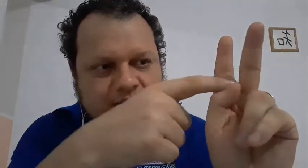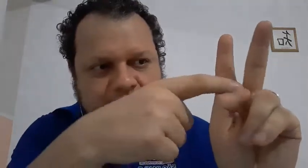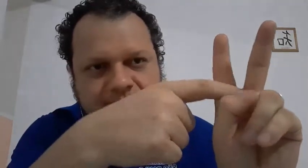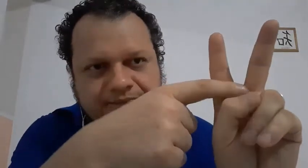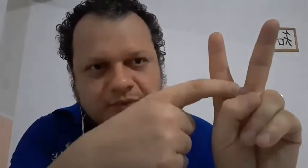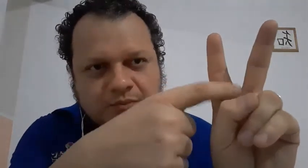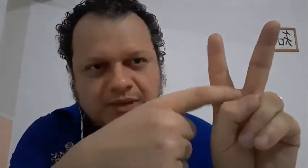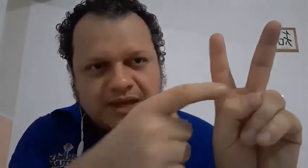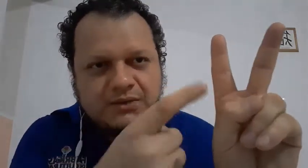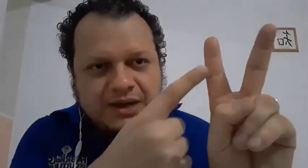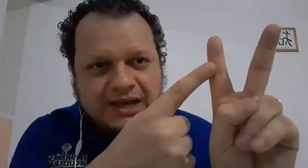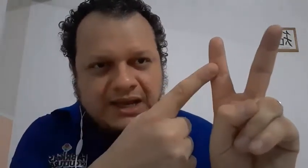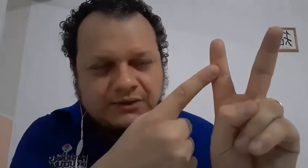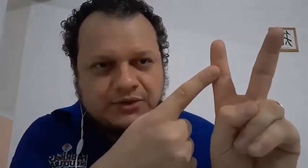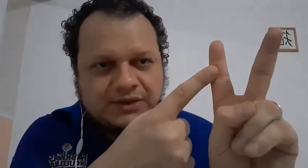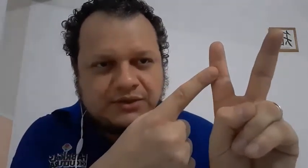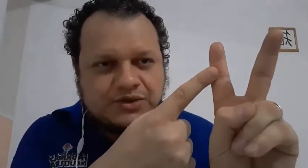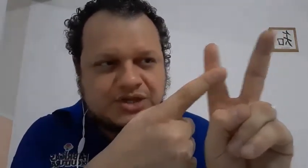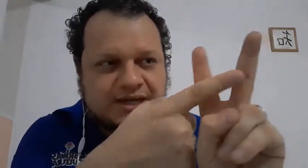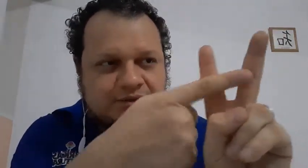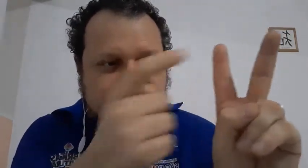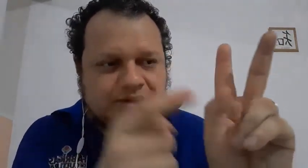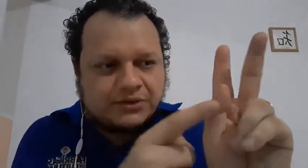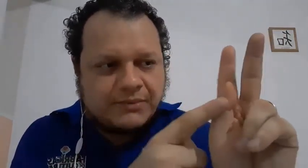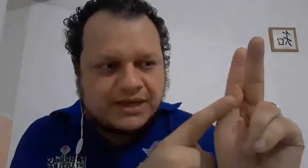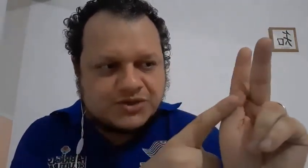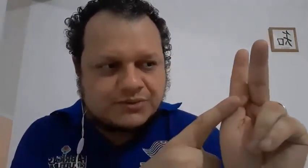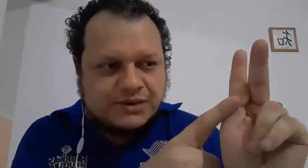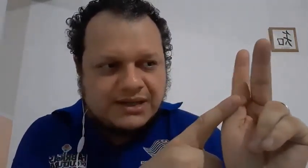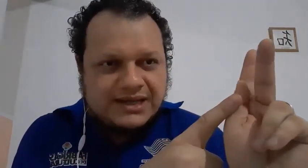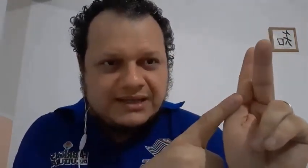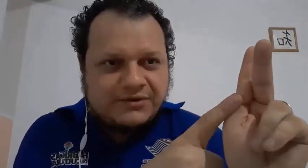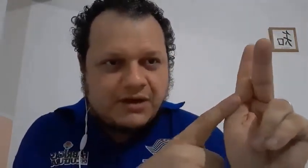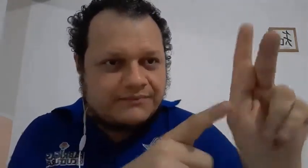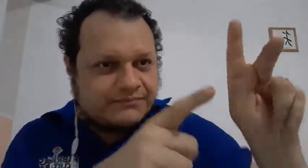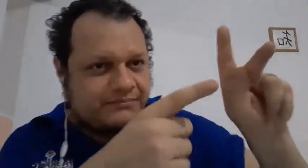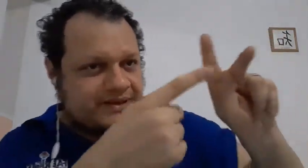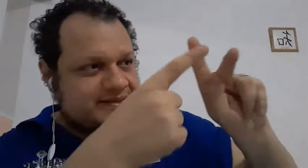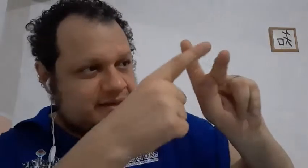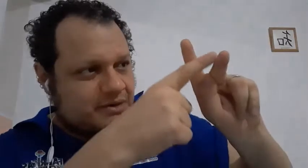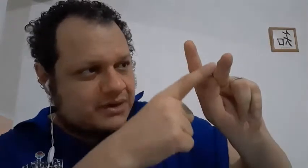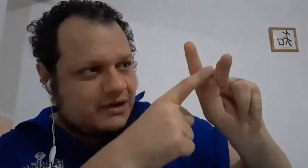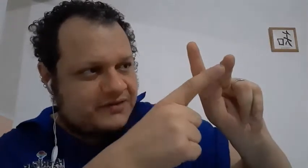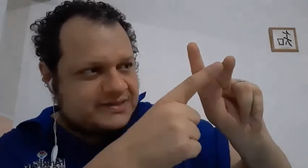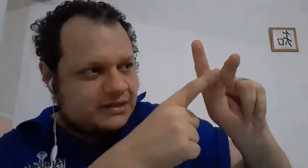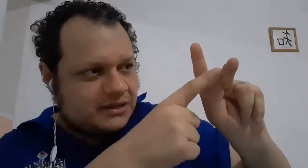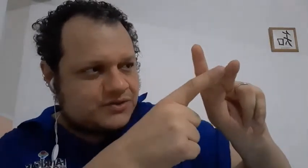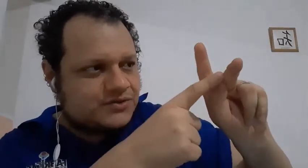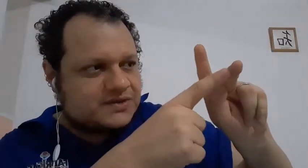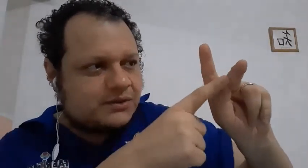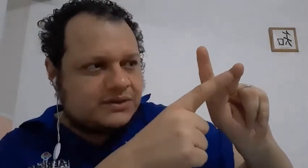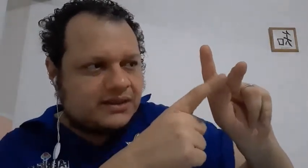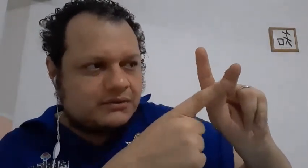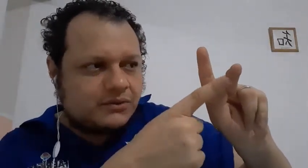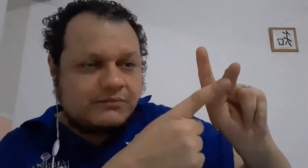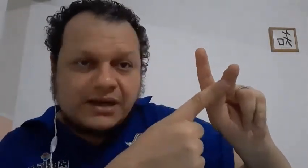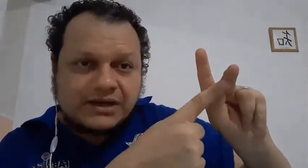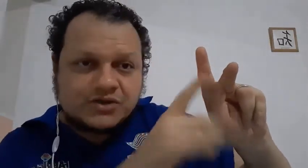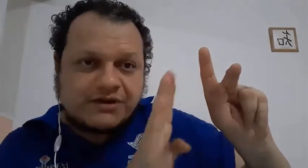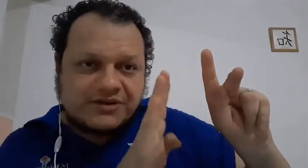ó. No meio entre o dedo indicador e o dedo médio. E ó, percebam que ao fazer isso, seu dedo médio vai ficar